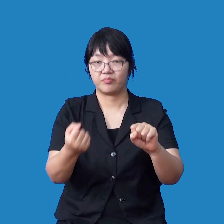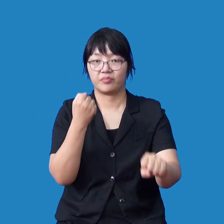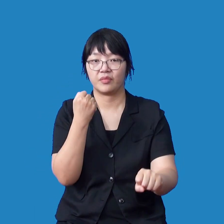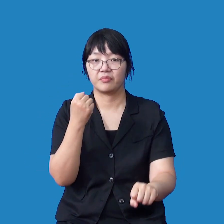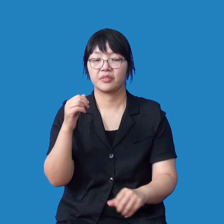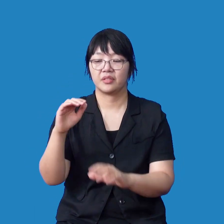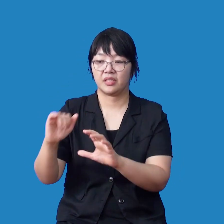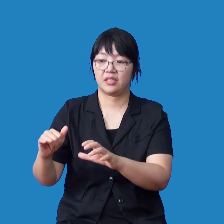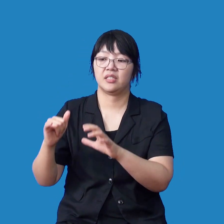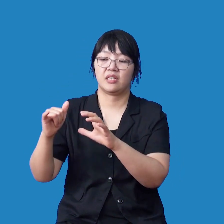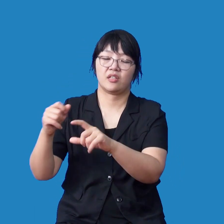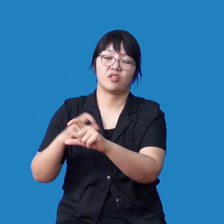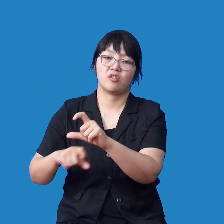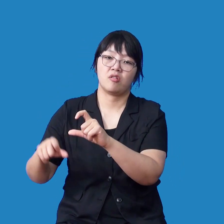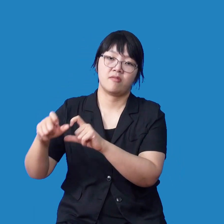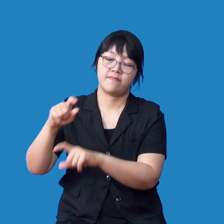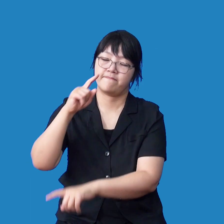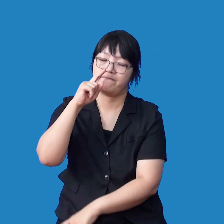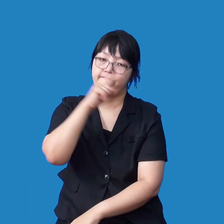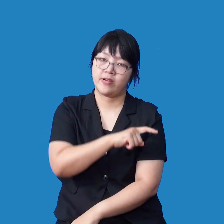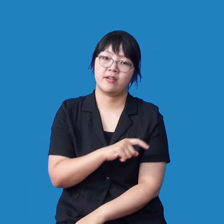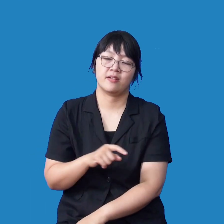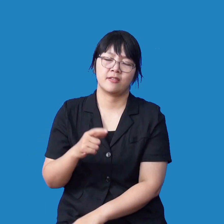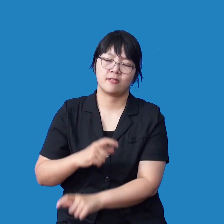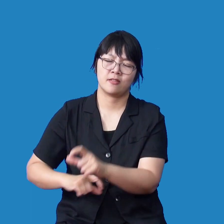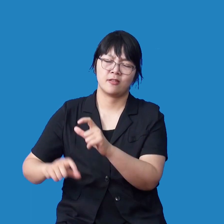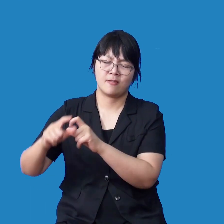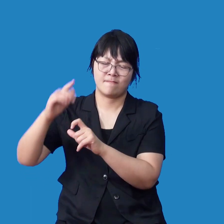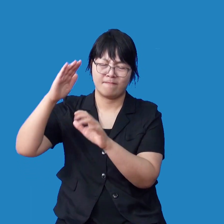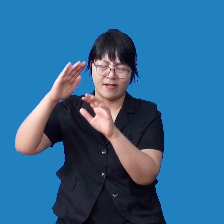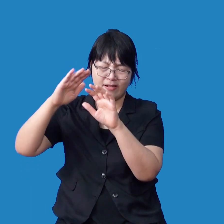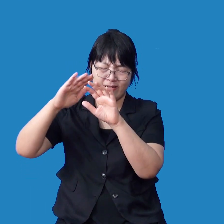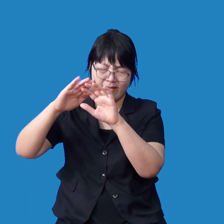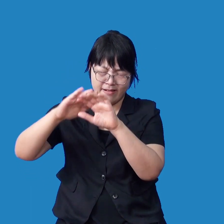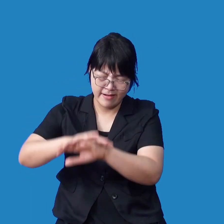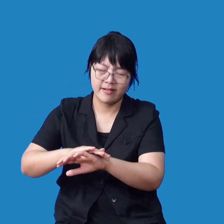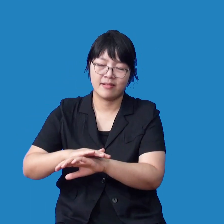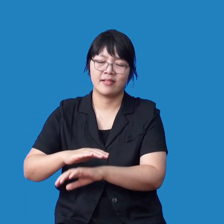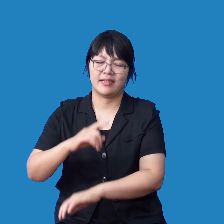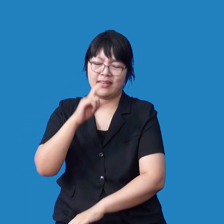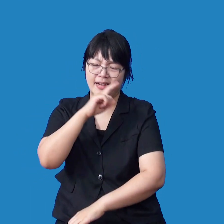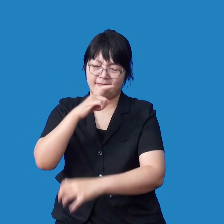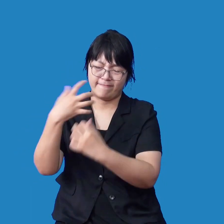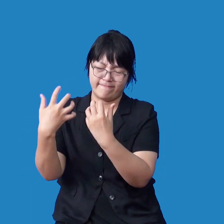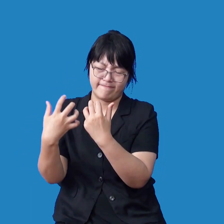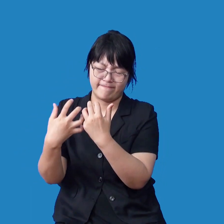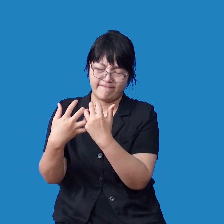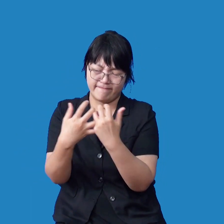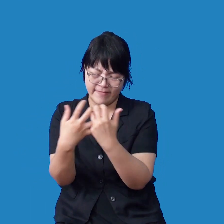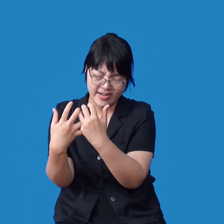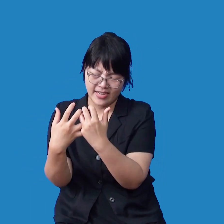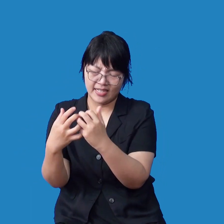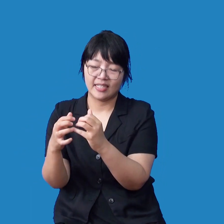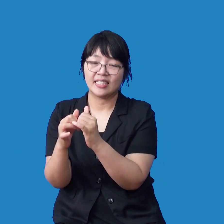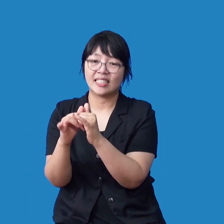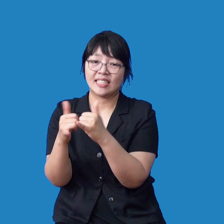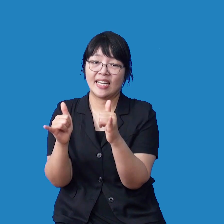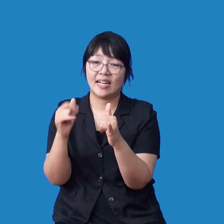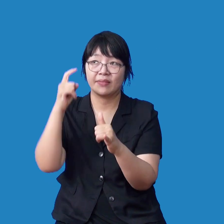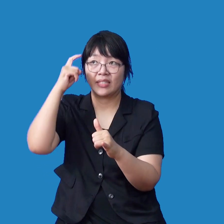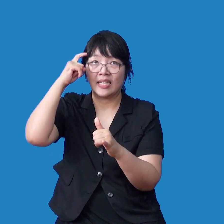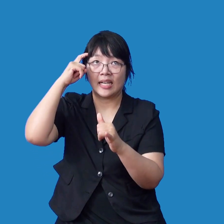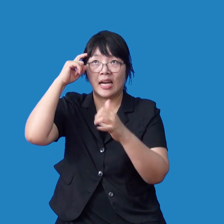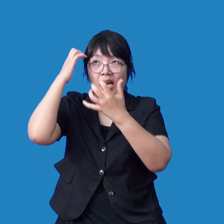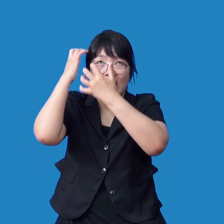것이고 세상에서의 악은 더욱 기승을 부릴 것이고 사람들의 가치관은 더욱